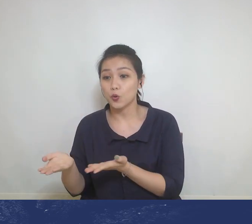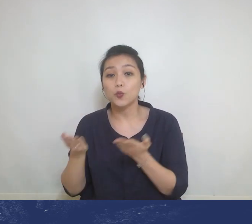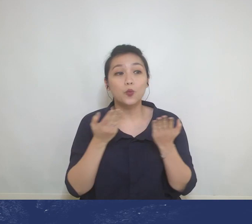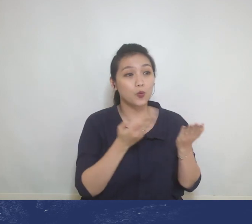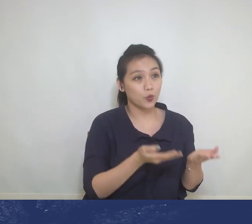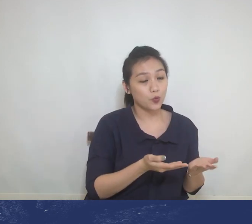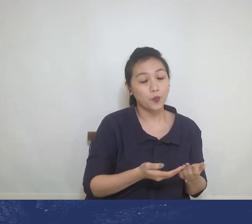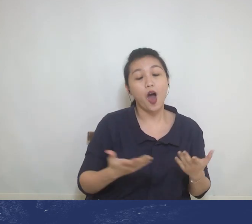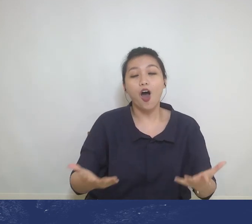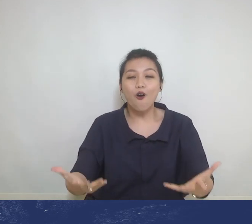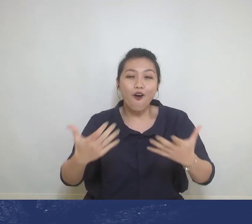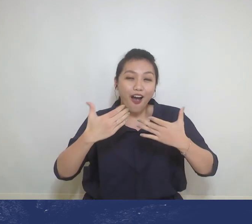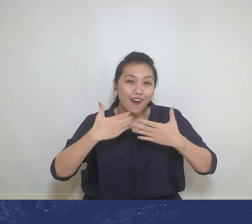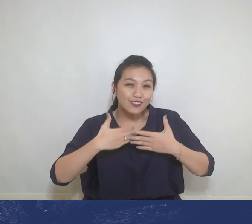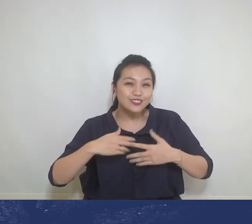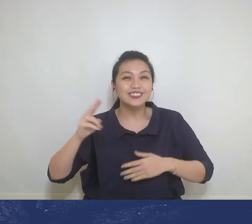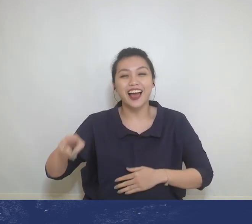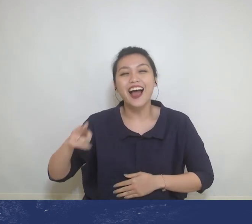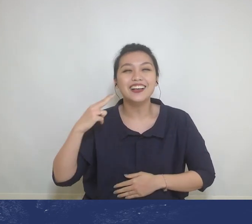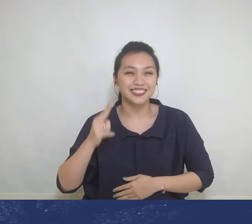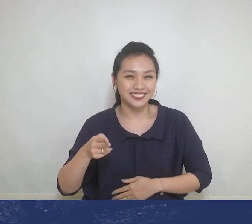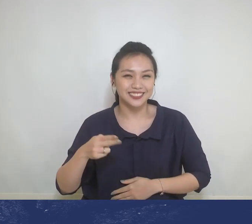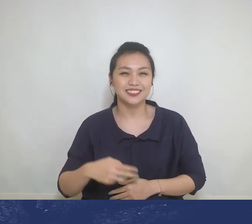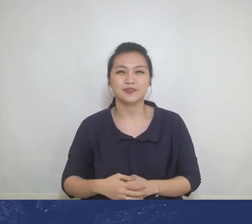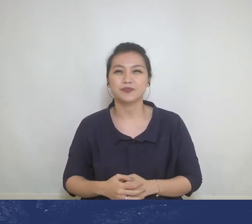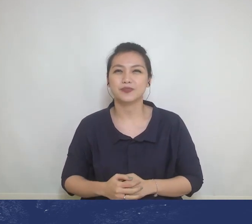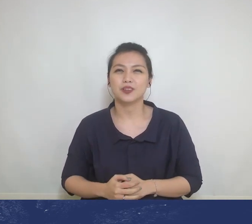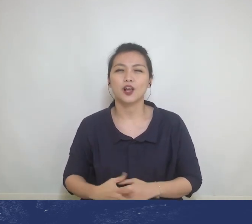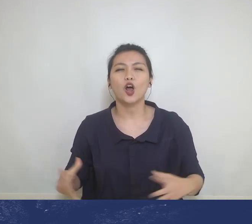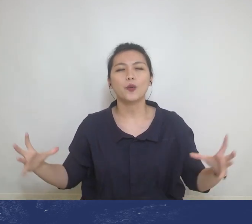untuk bawaku lagi.